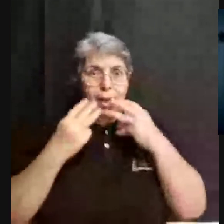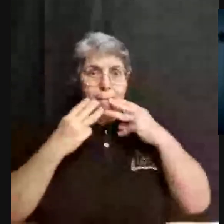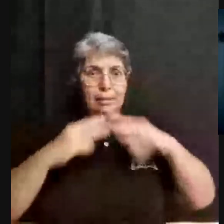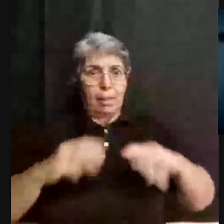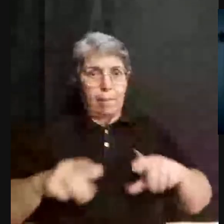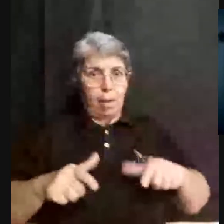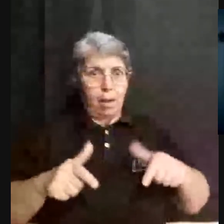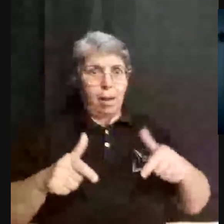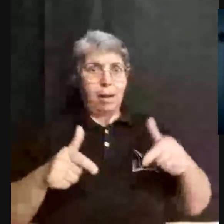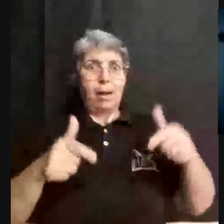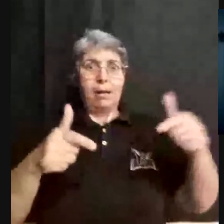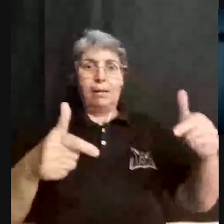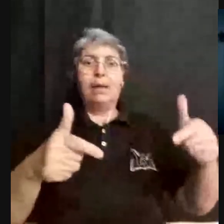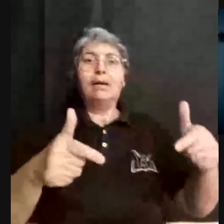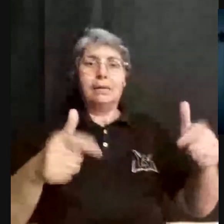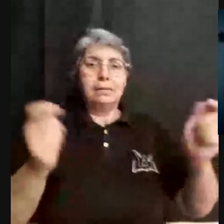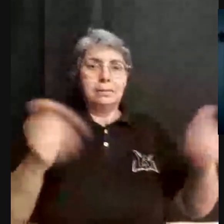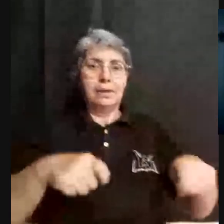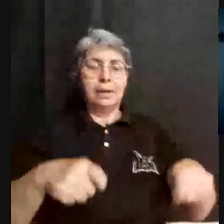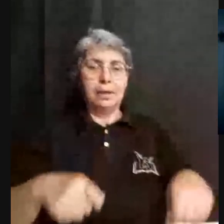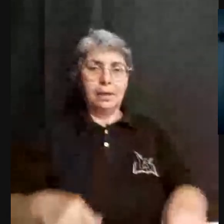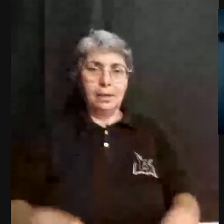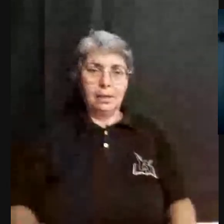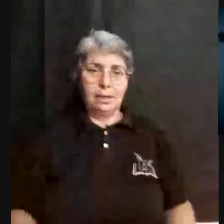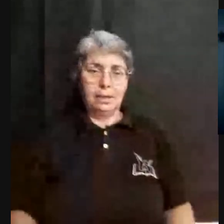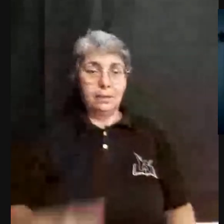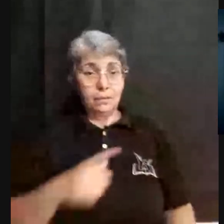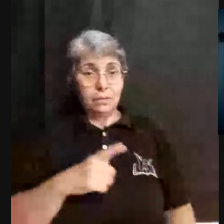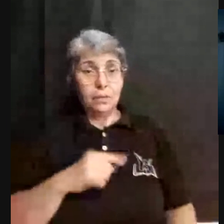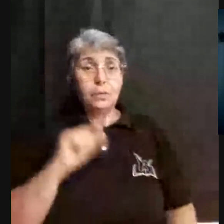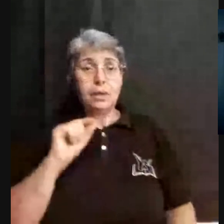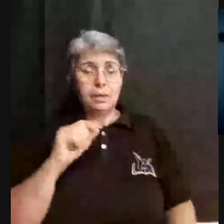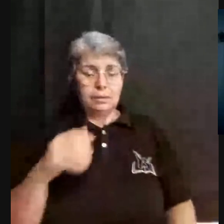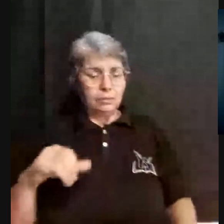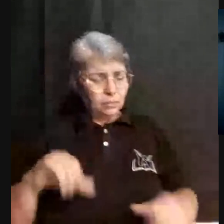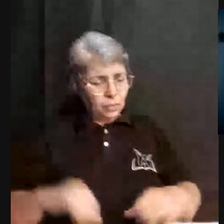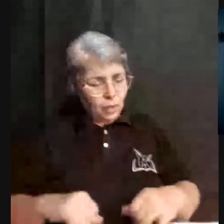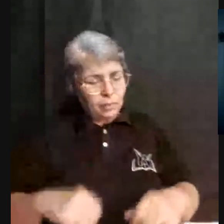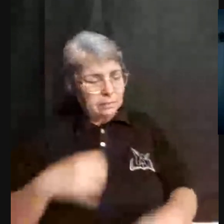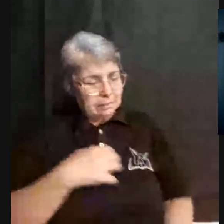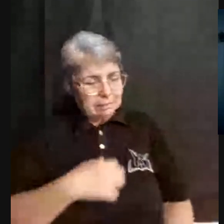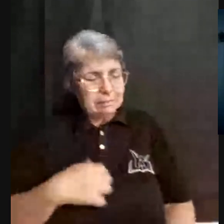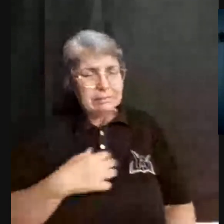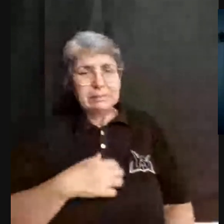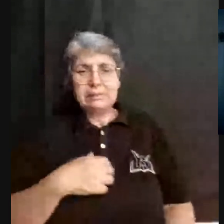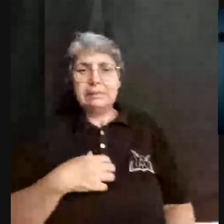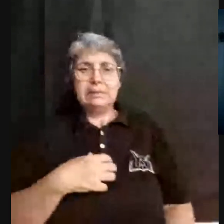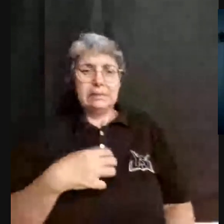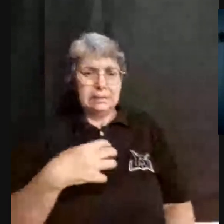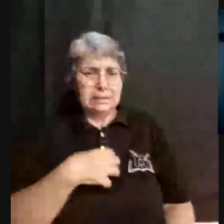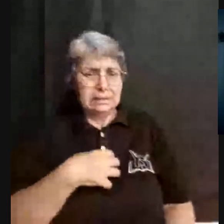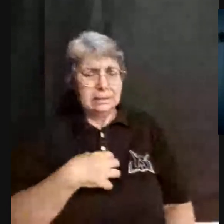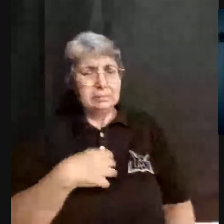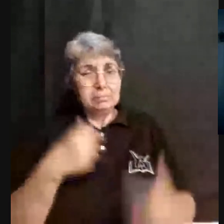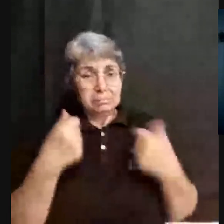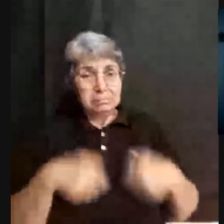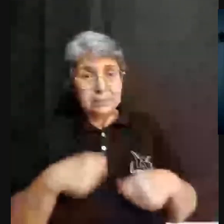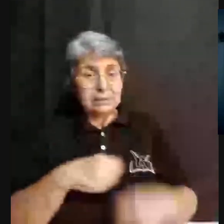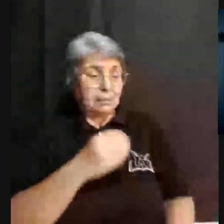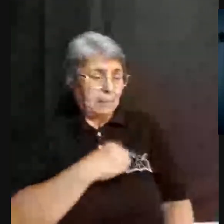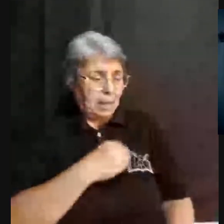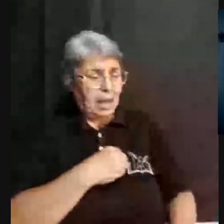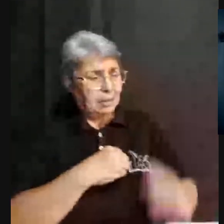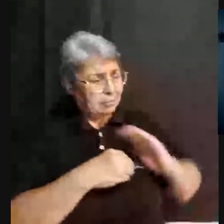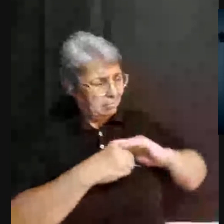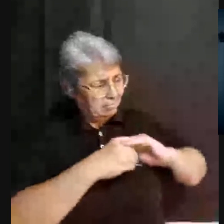um tipo de sofrimento genuíno em relação ao pecado. Um sofrimento genuíno em